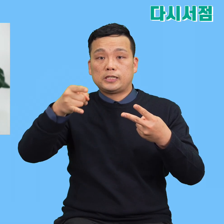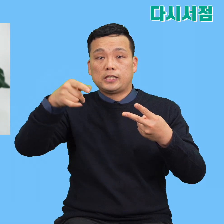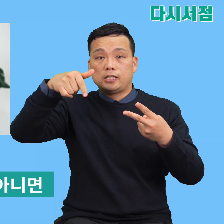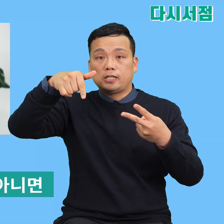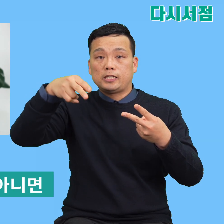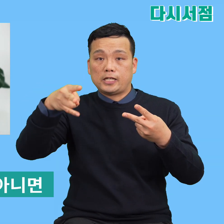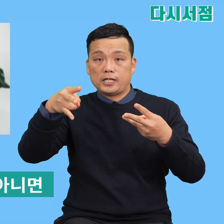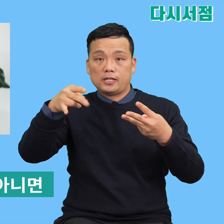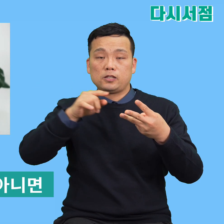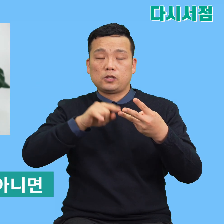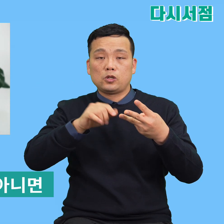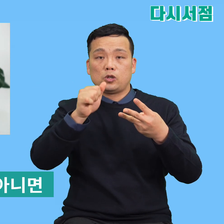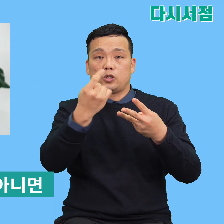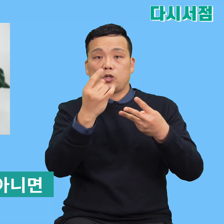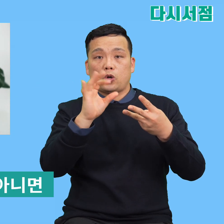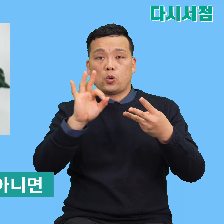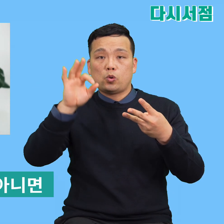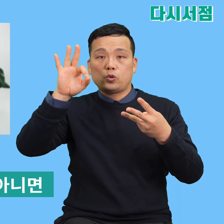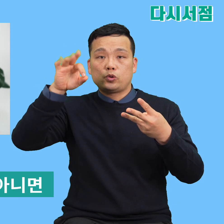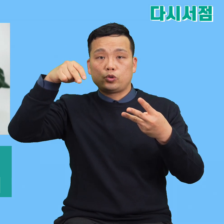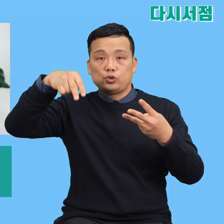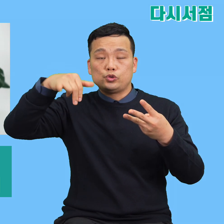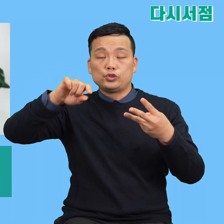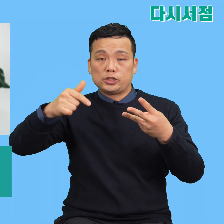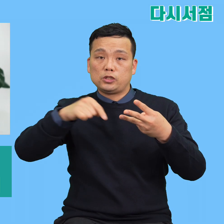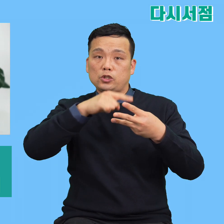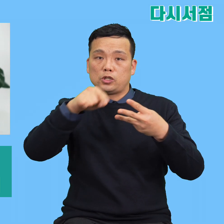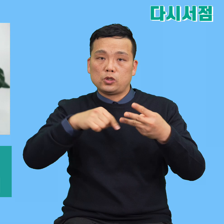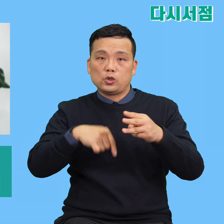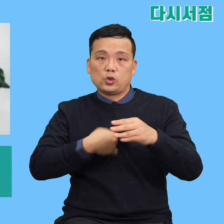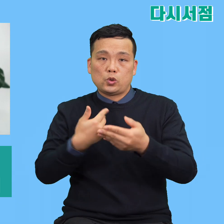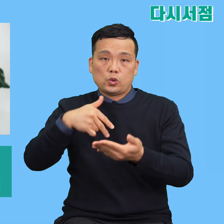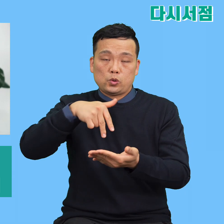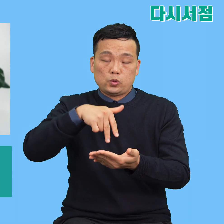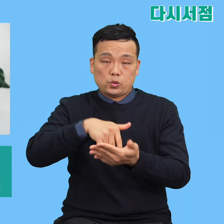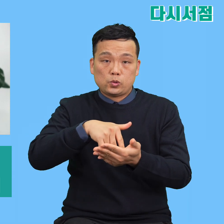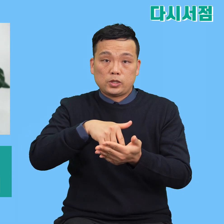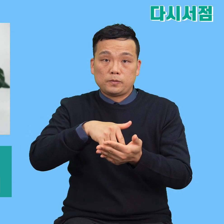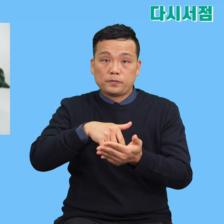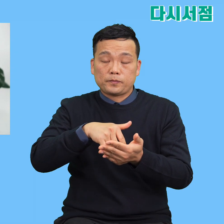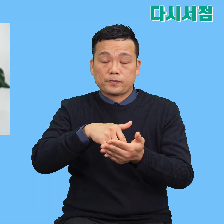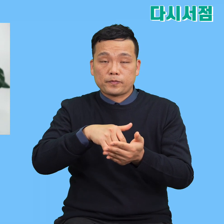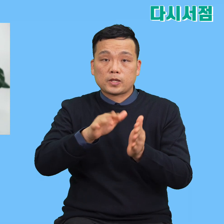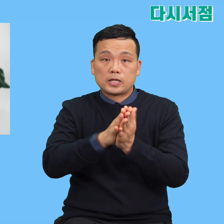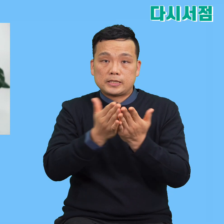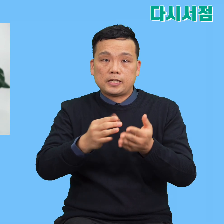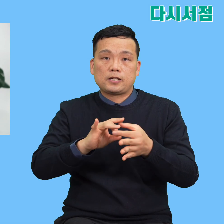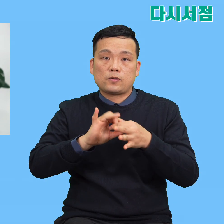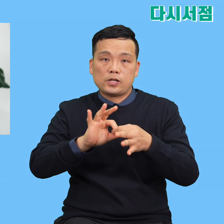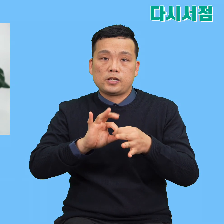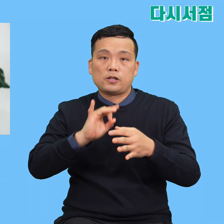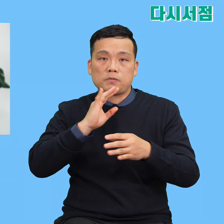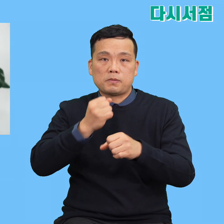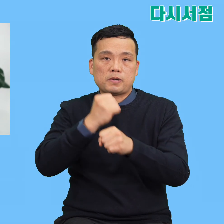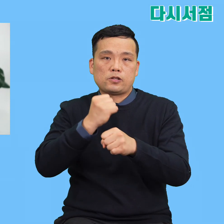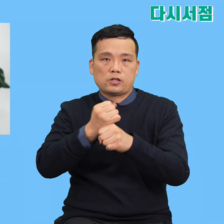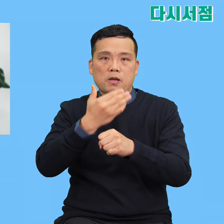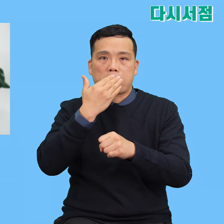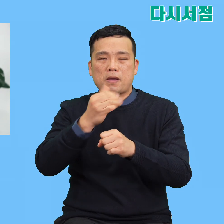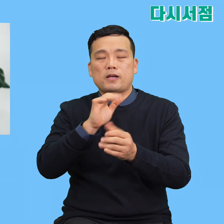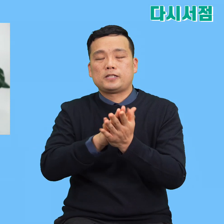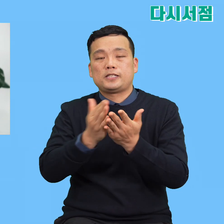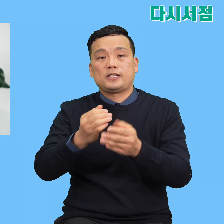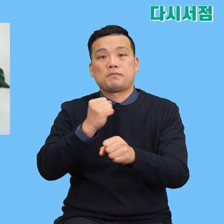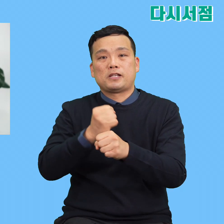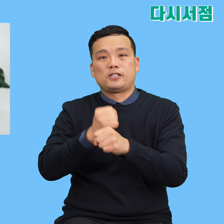좋아합니다. 그 세 분들은 독립출판이 아니면 낼 수 없는 컨텐츠들을 내시기 때문에 그런 분들을 좋아해요. 물론 이제 덕후